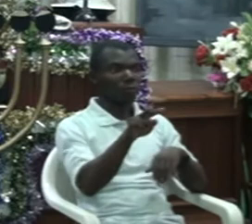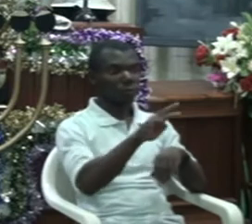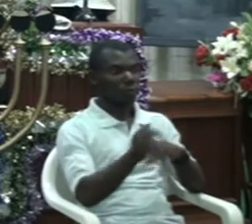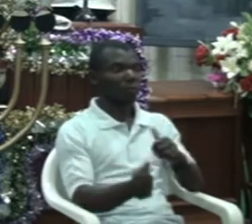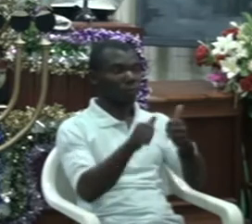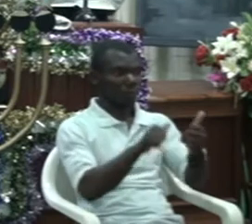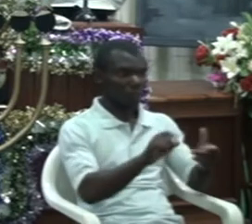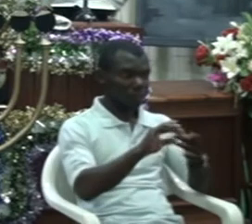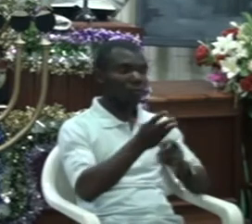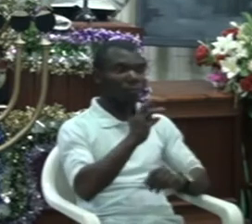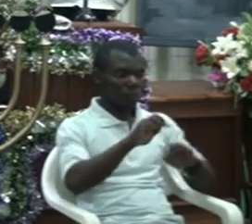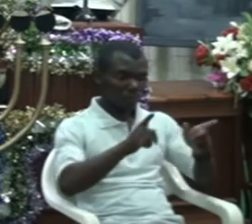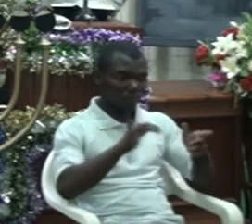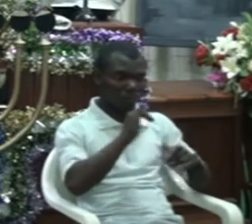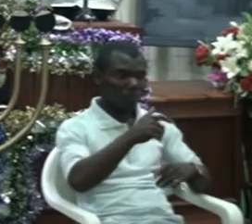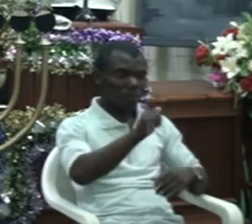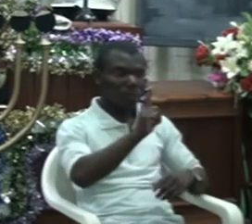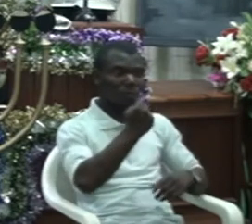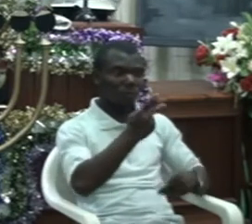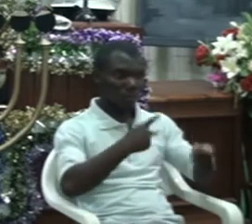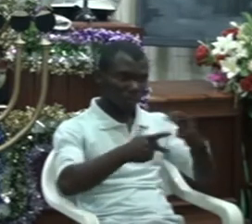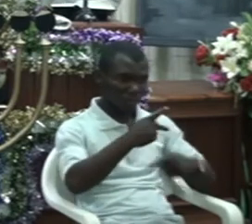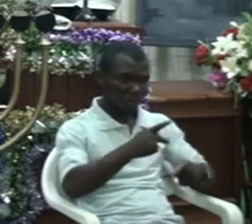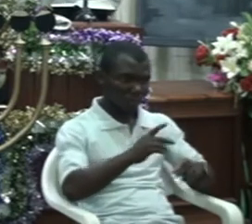l'eau, mais celui qui vient après moi,